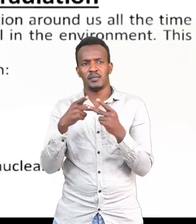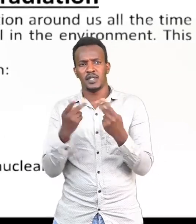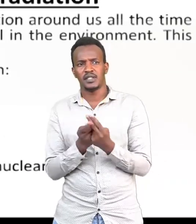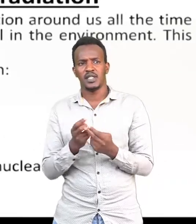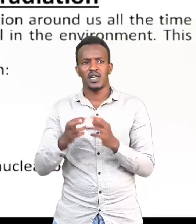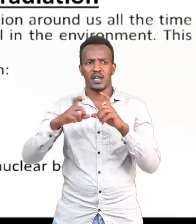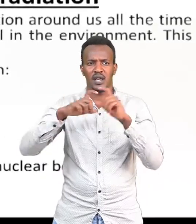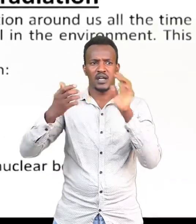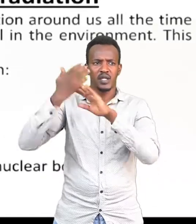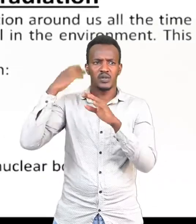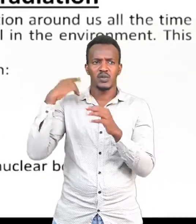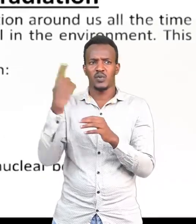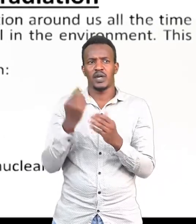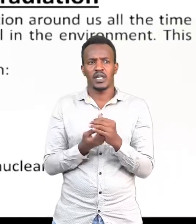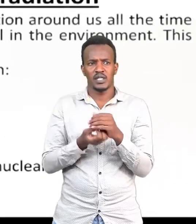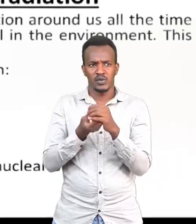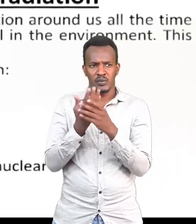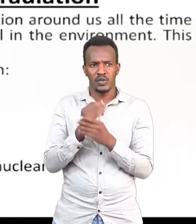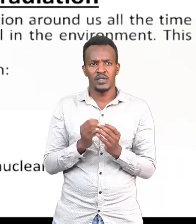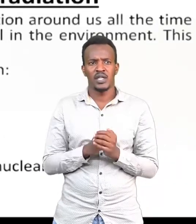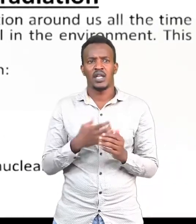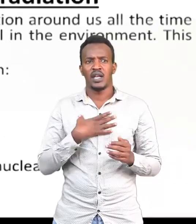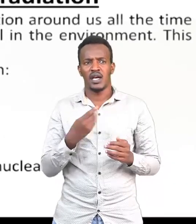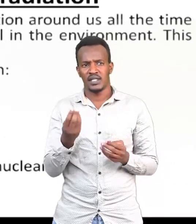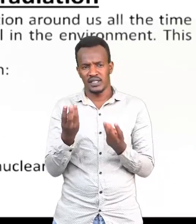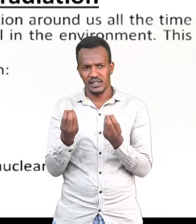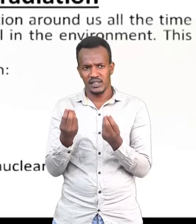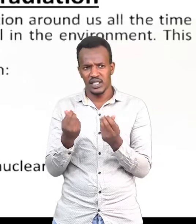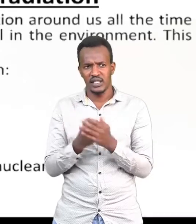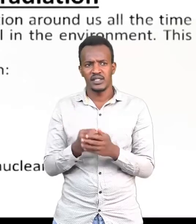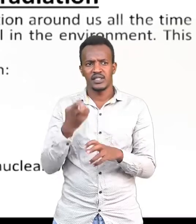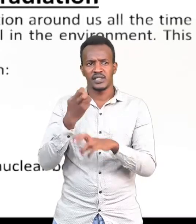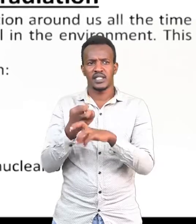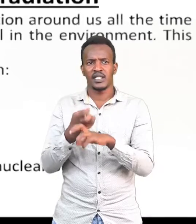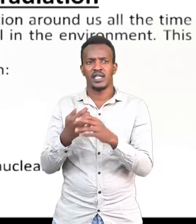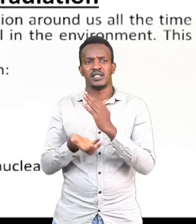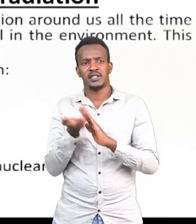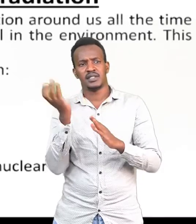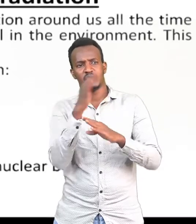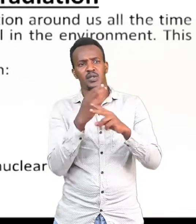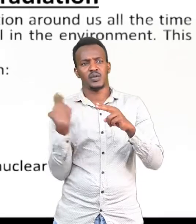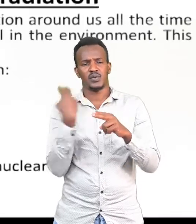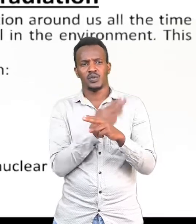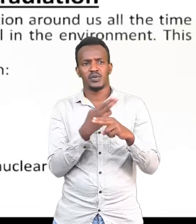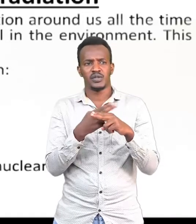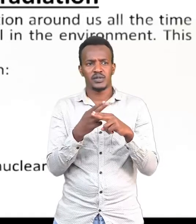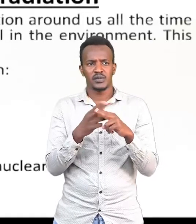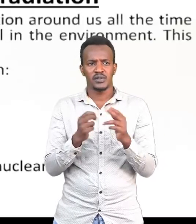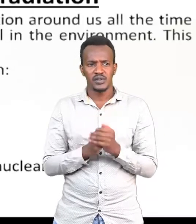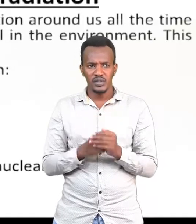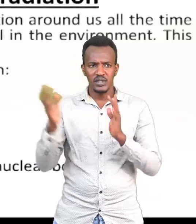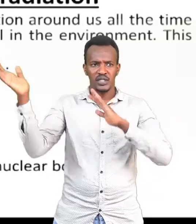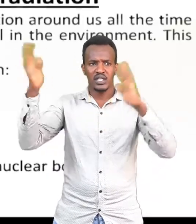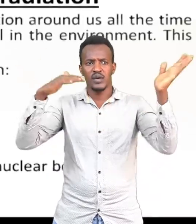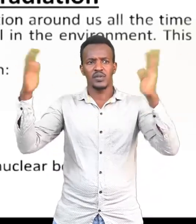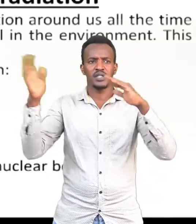radiationiska background radiationku ka yimaado maxaa ka mid a waa sida ciidda dhagxanta markaasi waxa weeyaan dhismayaashan markaasi aynu ku jirno radiation ka soo baxaya